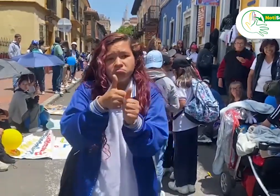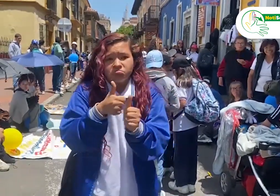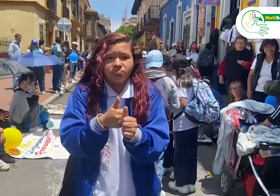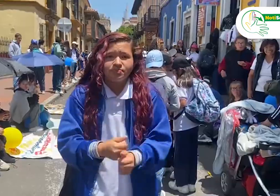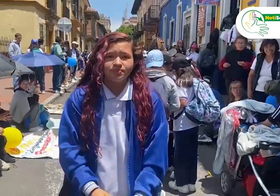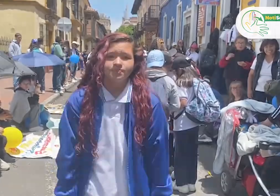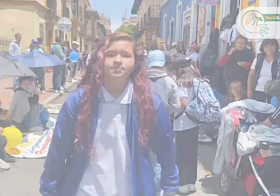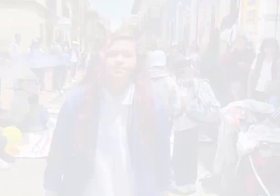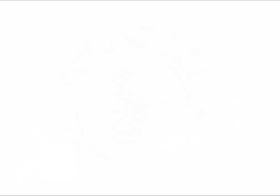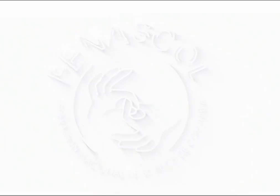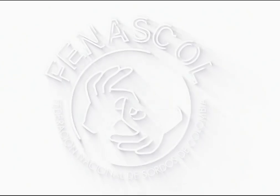mediadores.